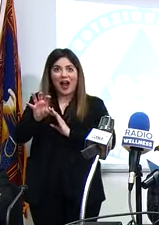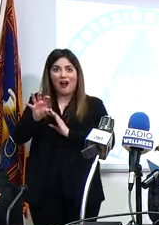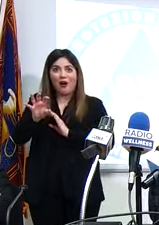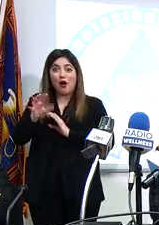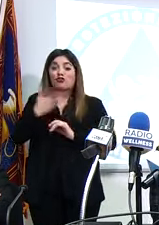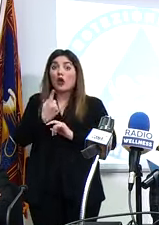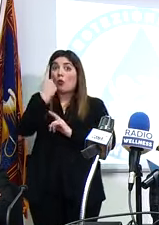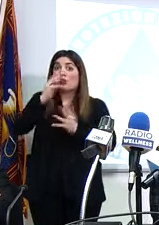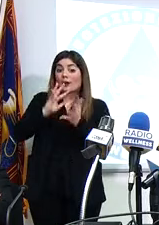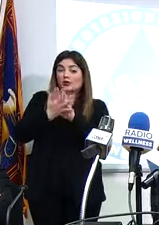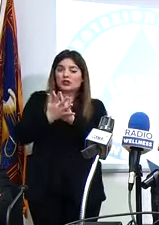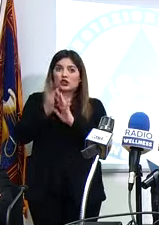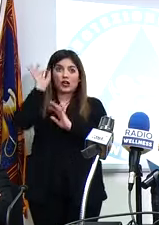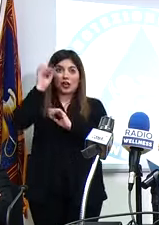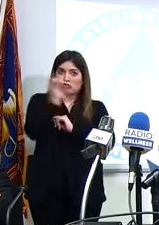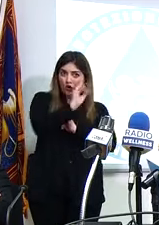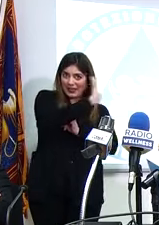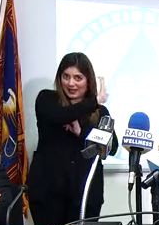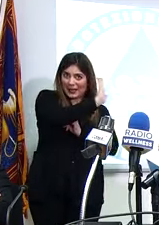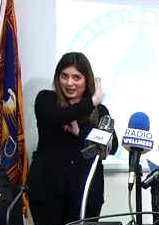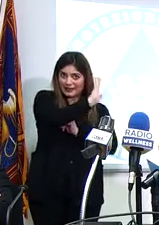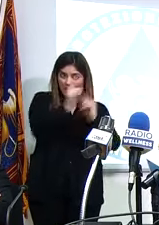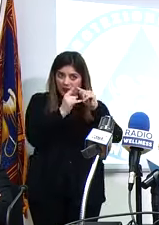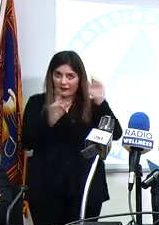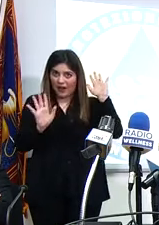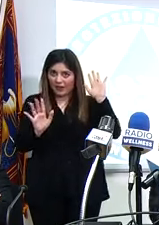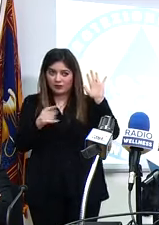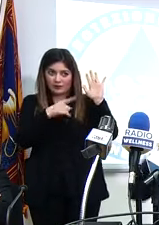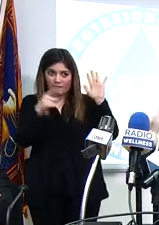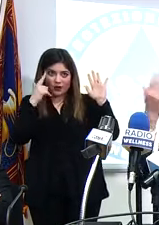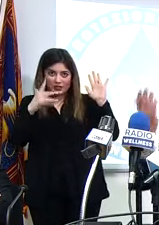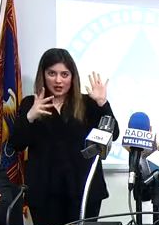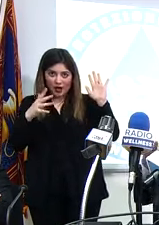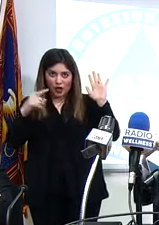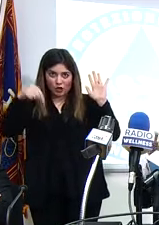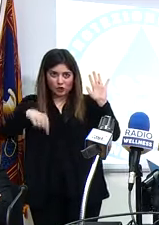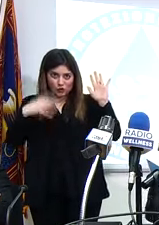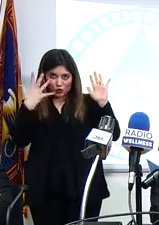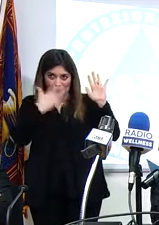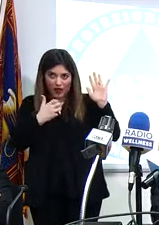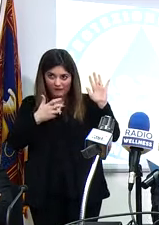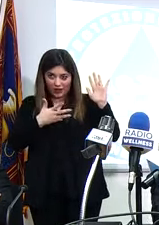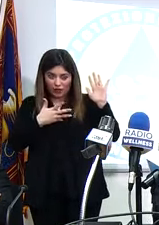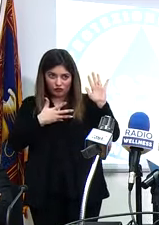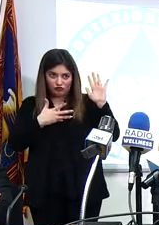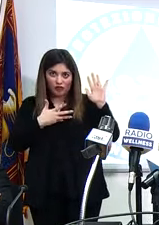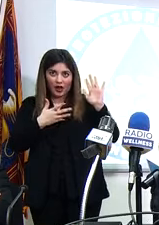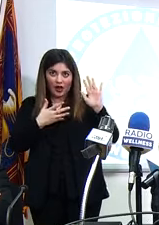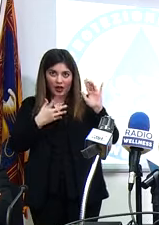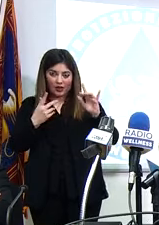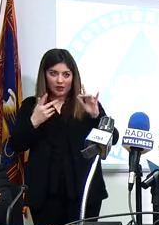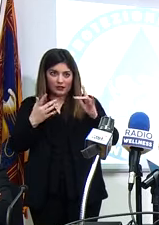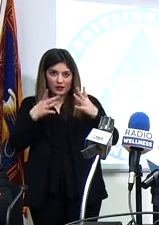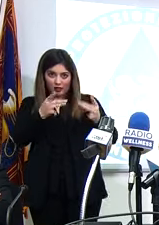inglese. Sapete che Sudafrica è la regione dell'Africa che ha più casi di tutti, è quella che ha anche